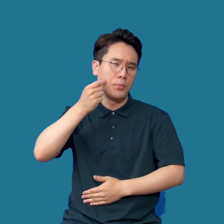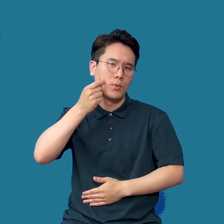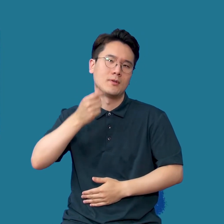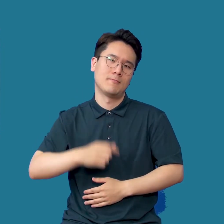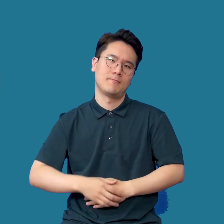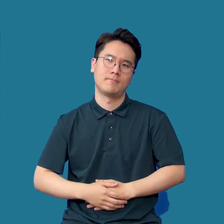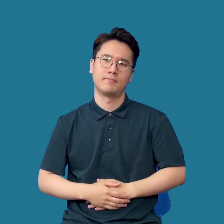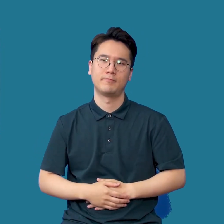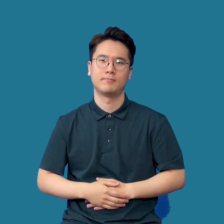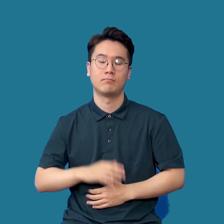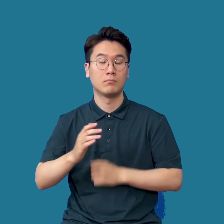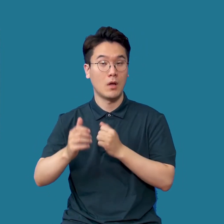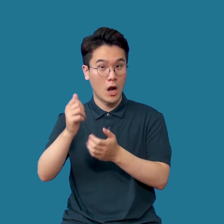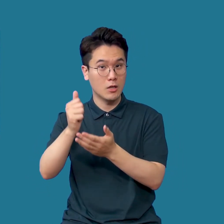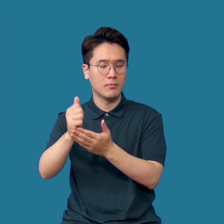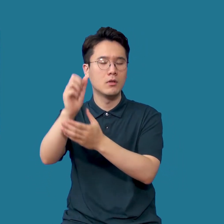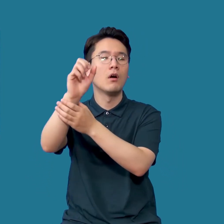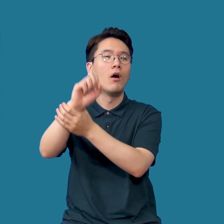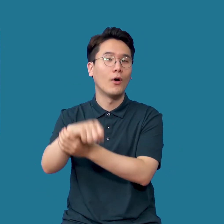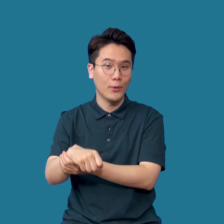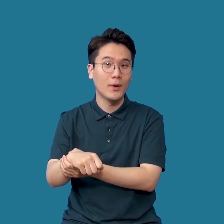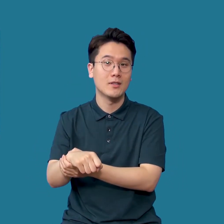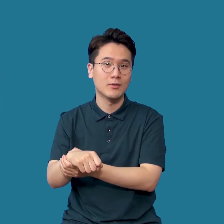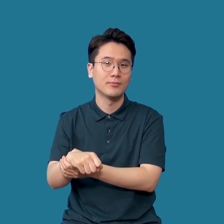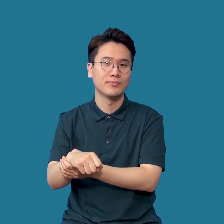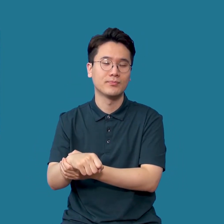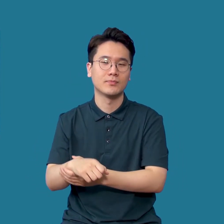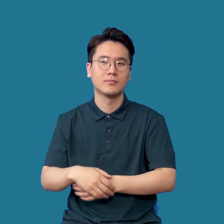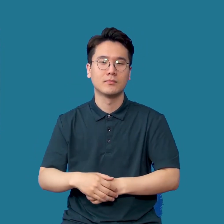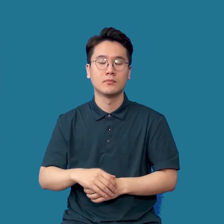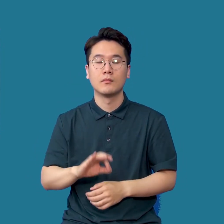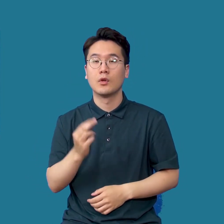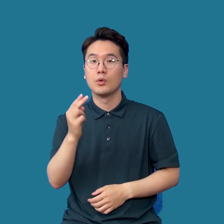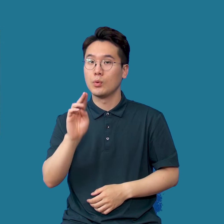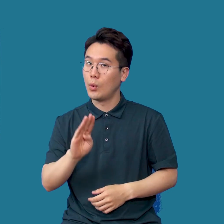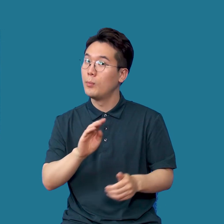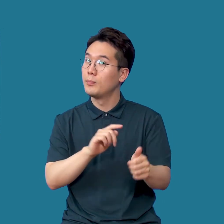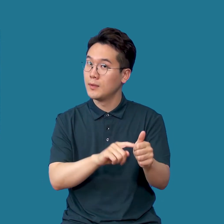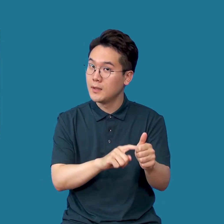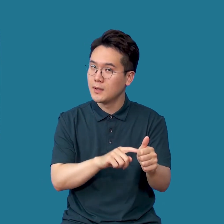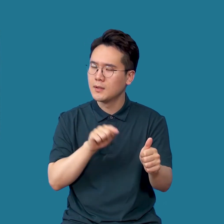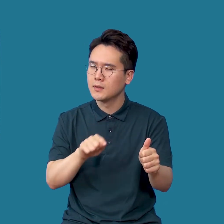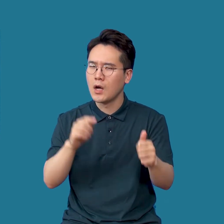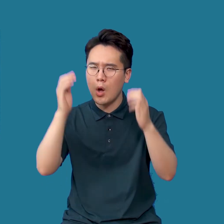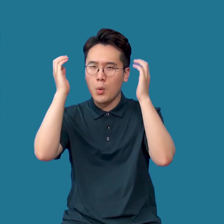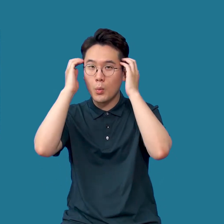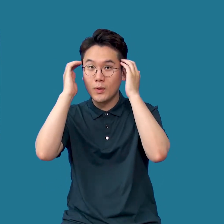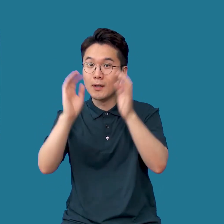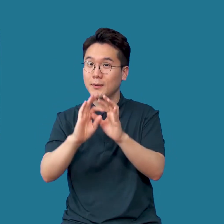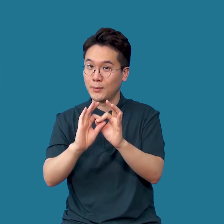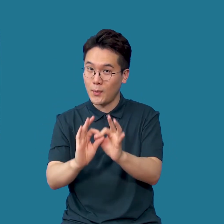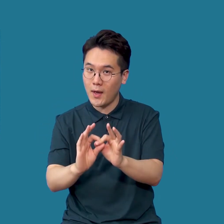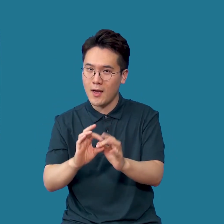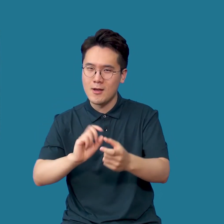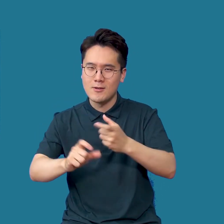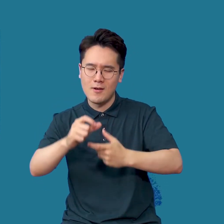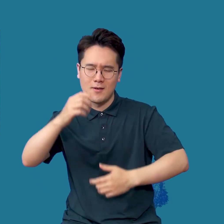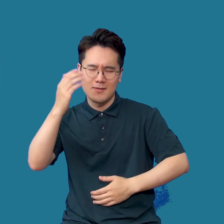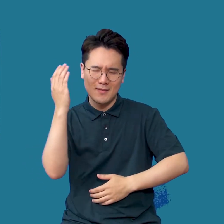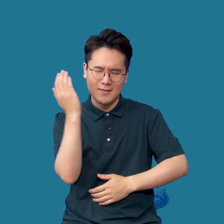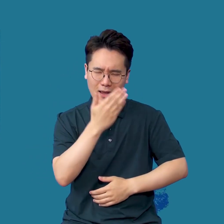하나님이 그 고난을 허용하신 것은 욥이 그 고난을 통해서 정금 같은 믿음의